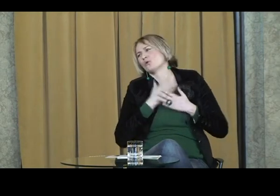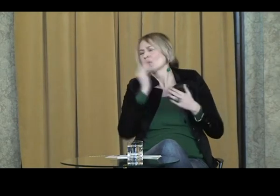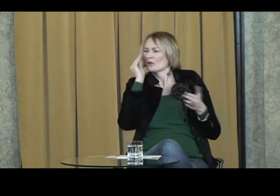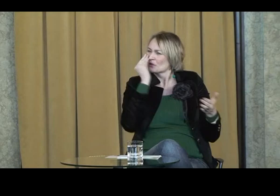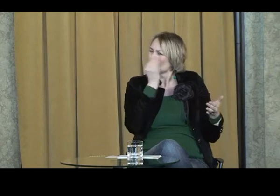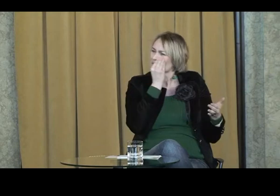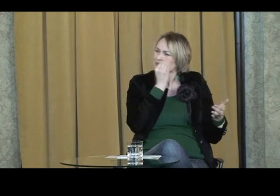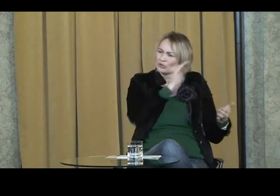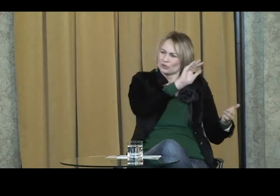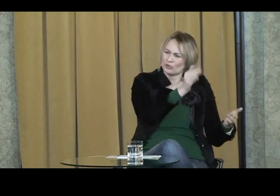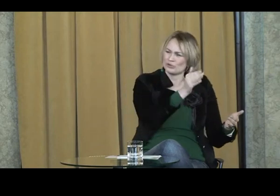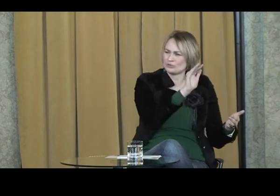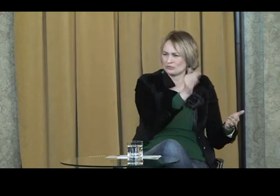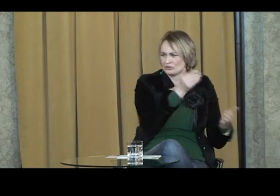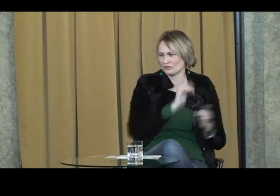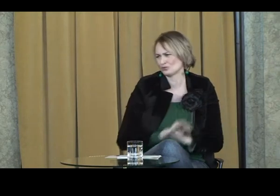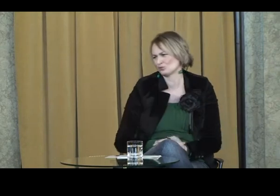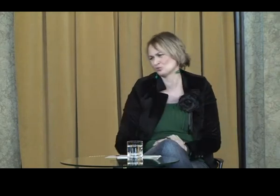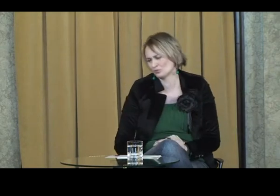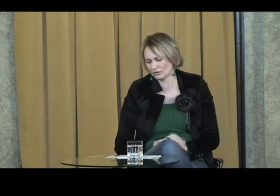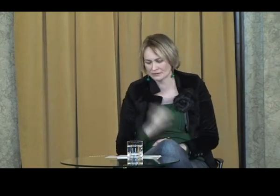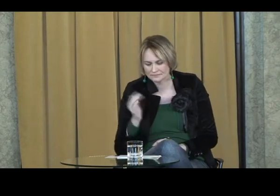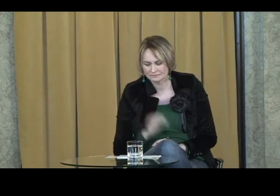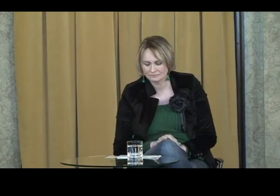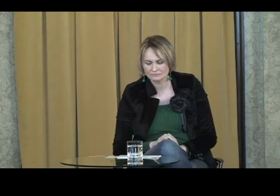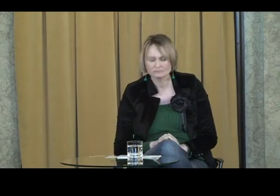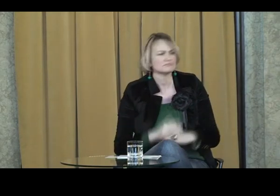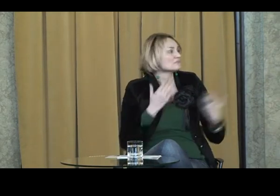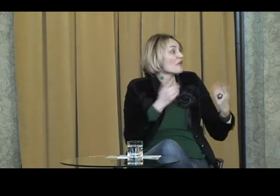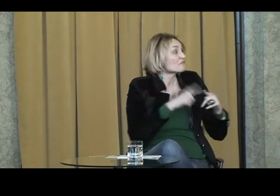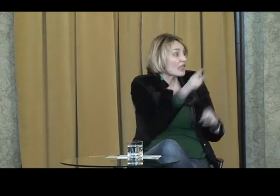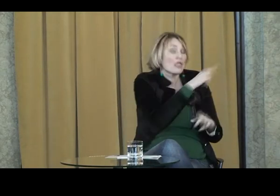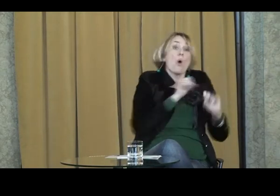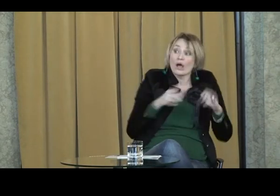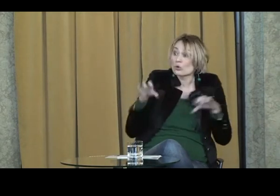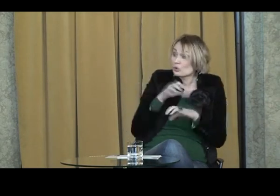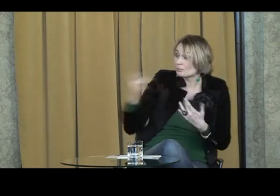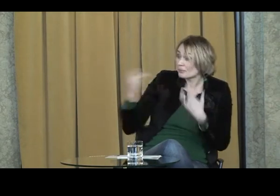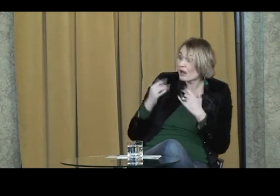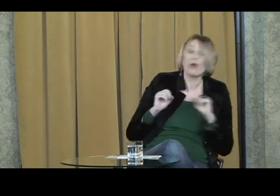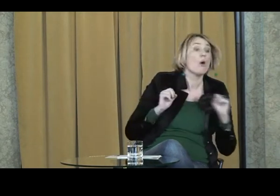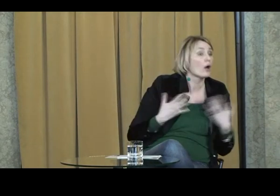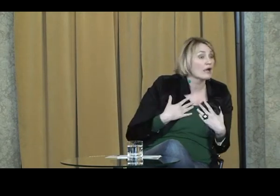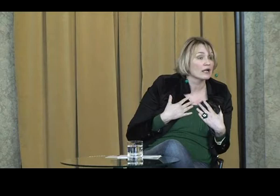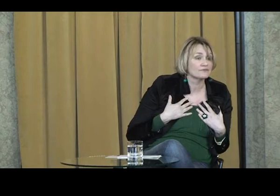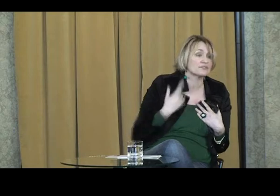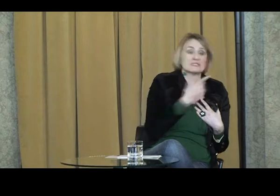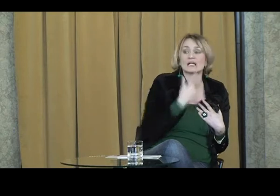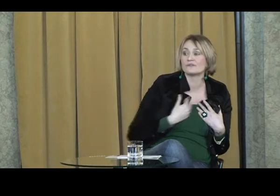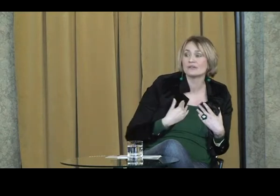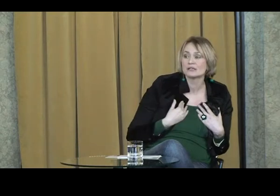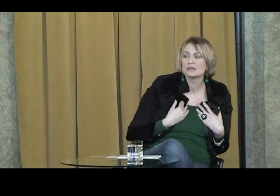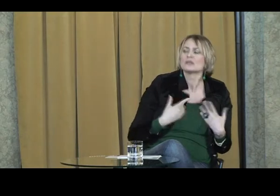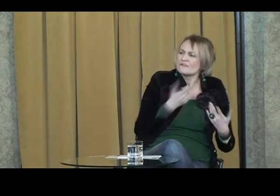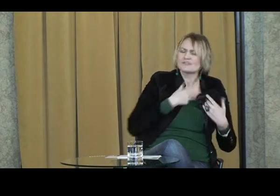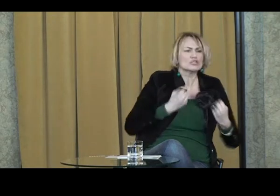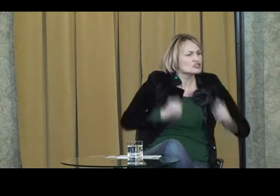Die armen, lieben, rührenden Krüppelchen. Wenn wir das akzeptieren, wenn schon Krüppel,